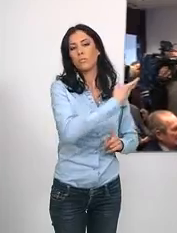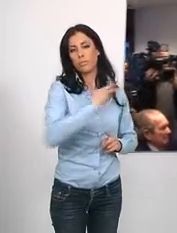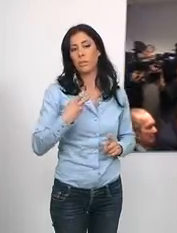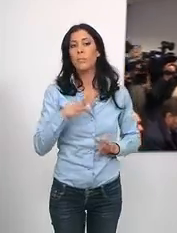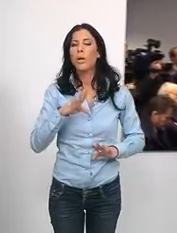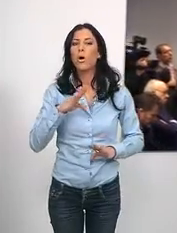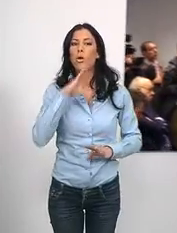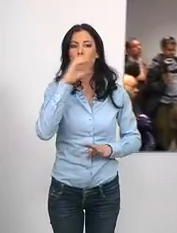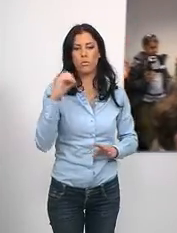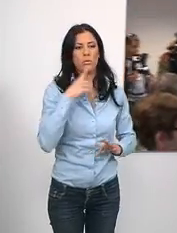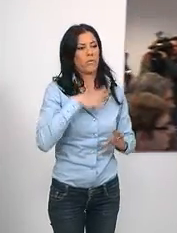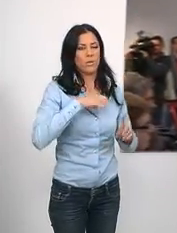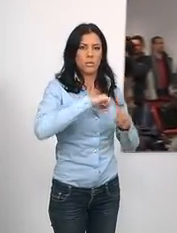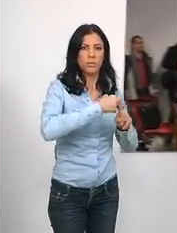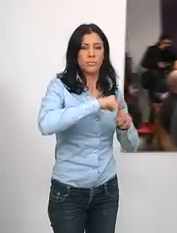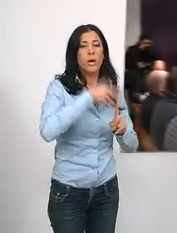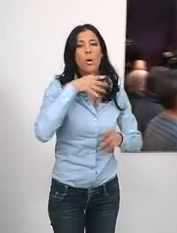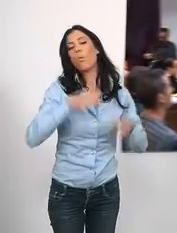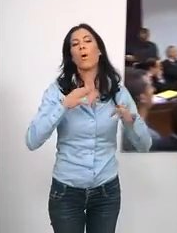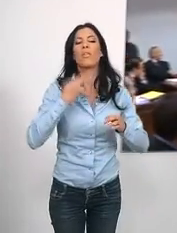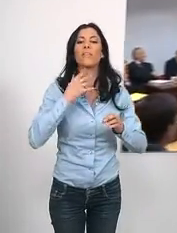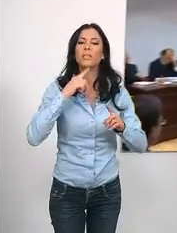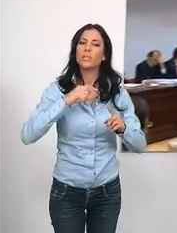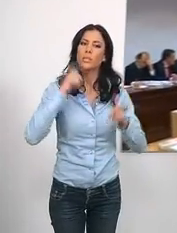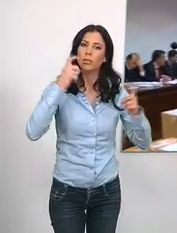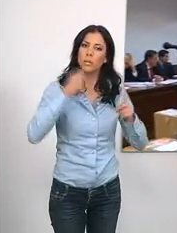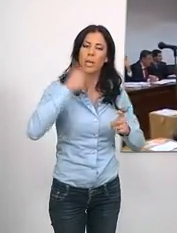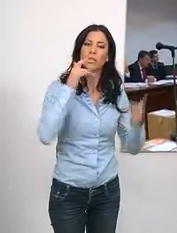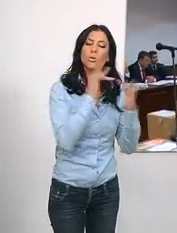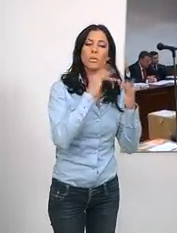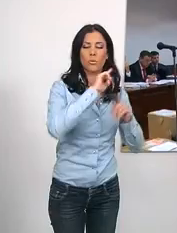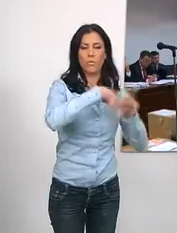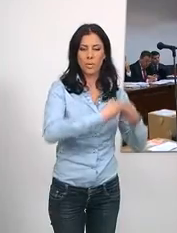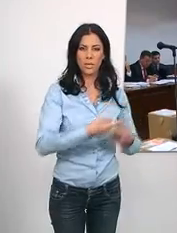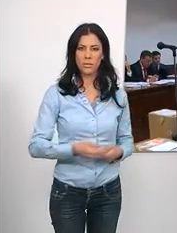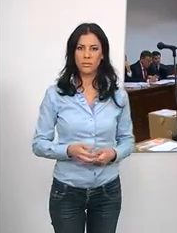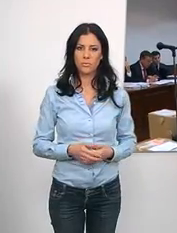embargo comisiones insistió en que desde el juzgado se siguiera intentando contactar con